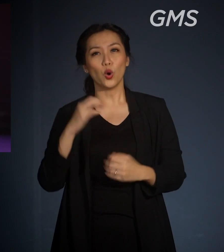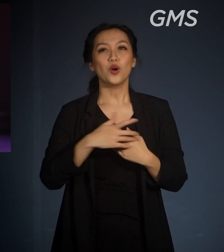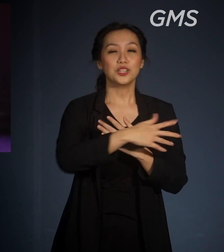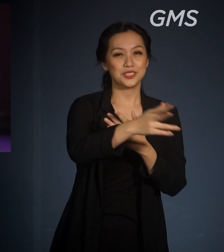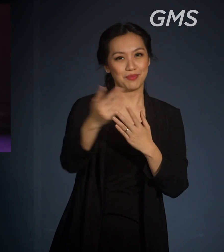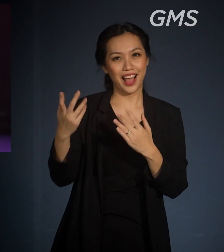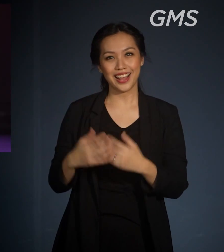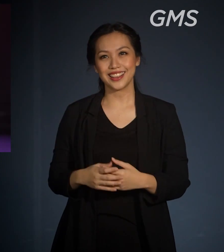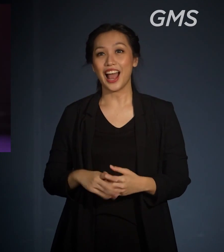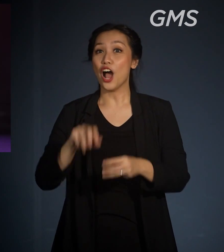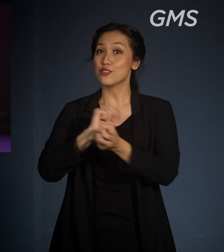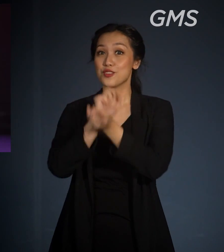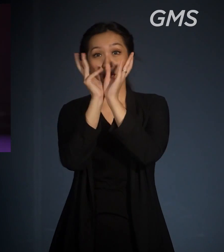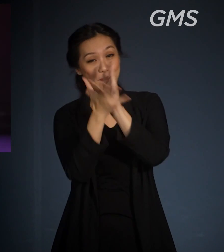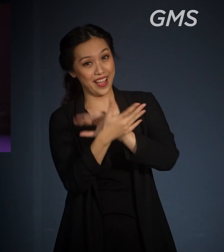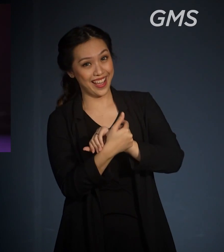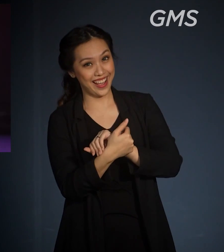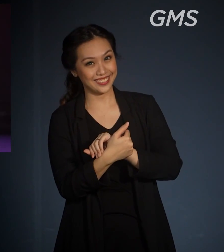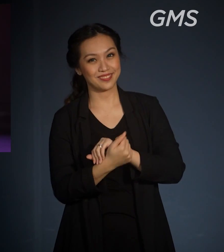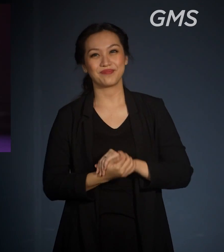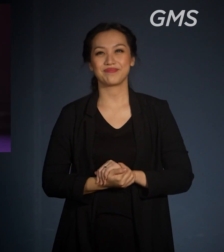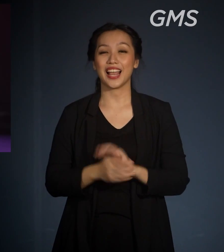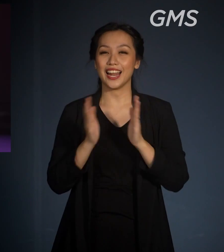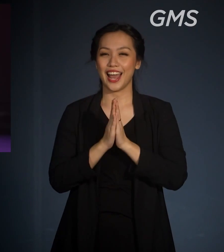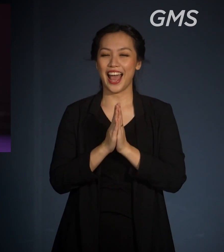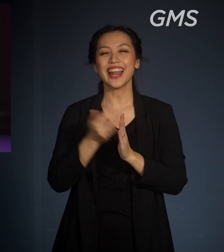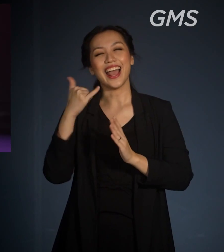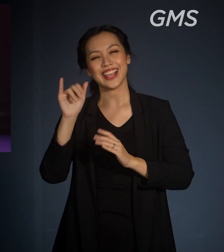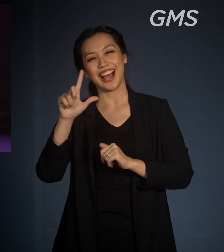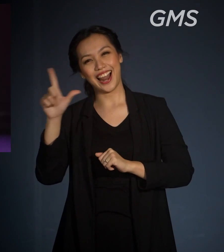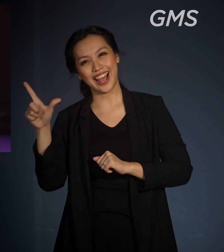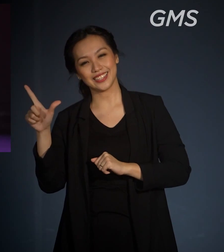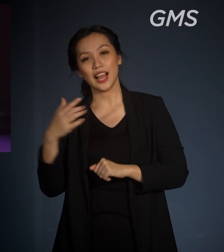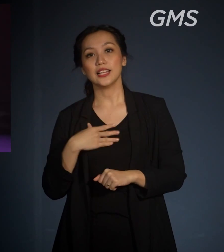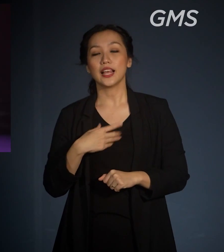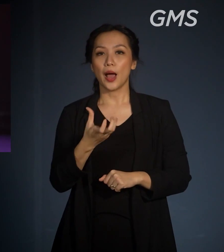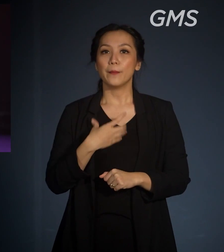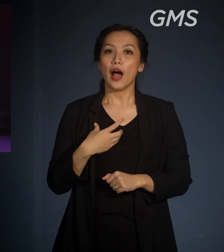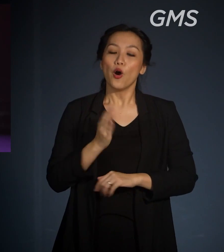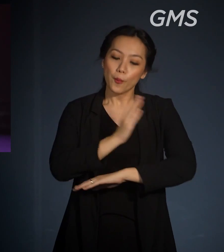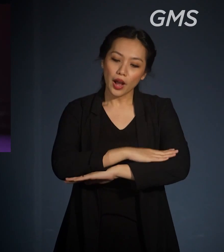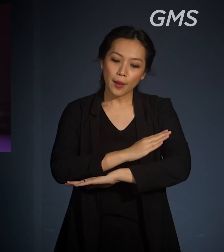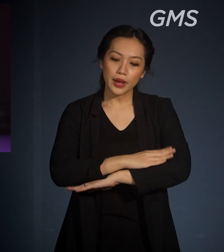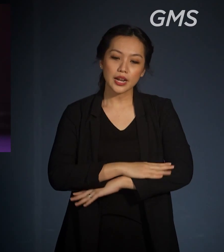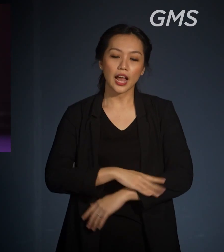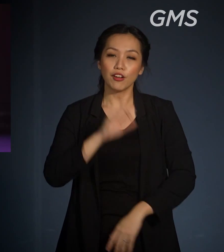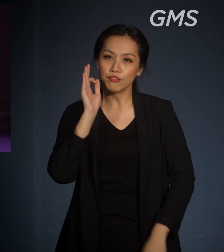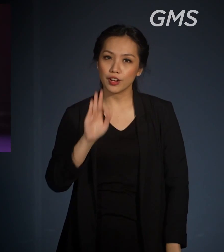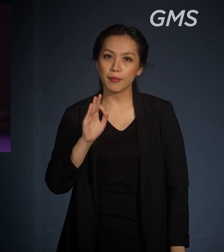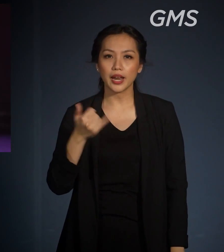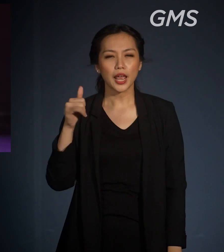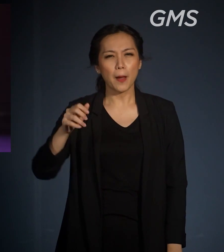Sharon Surabaya. Saudara, hari ini saya akan sampaikan sesuatu yang sangat penting. Saya memberikan judul seperti